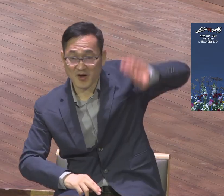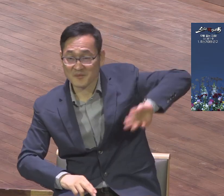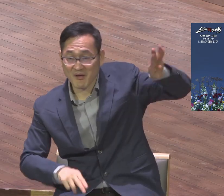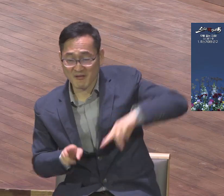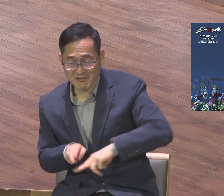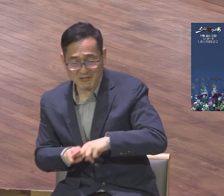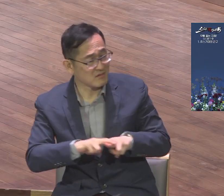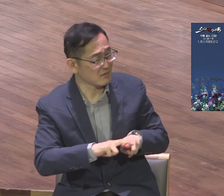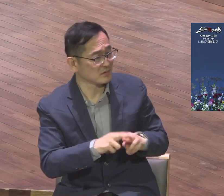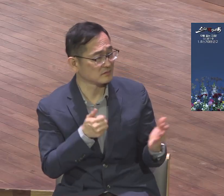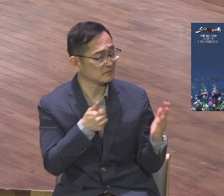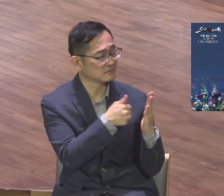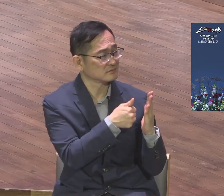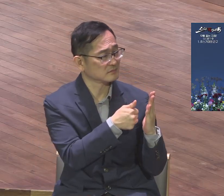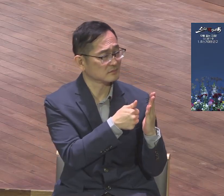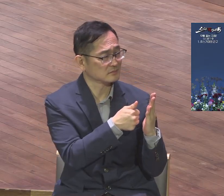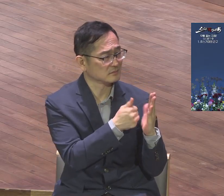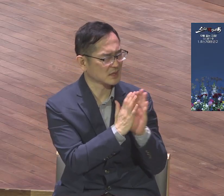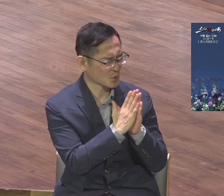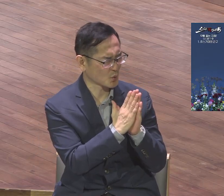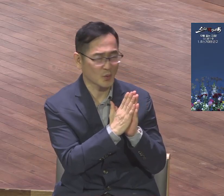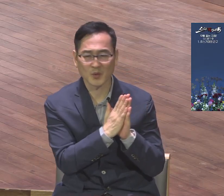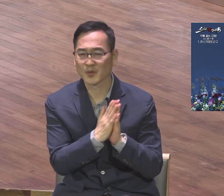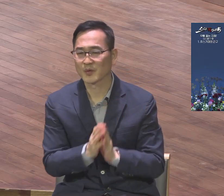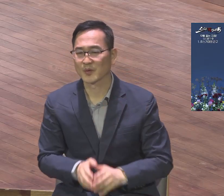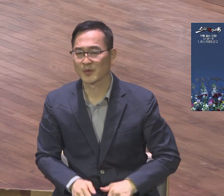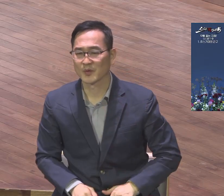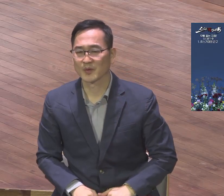벽이잖아요. 벽을 향하여